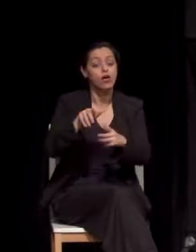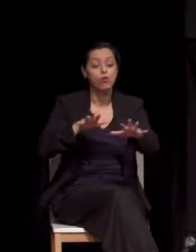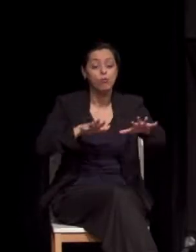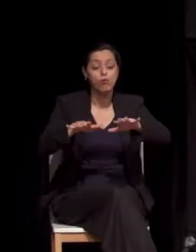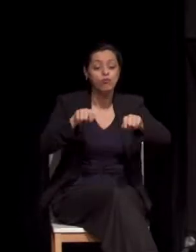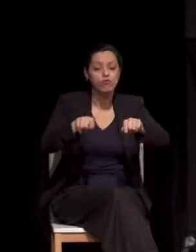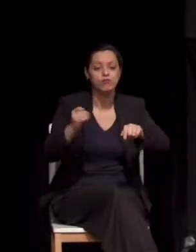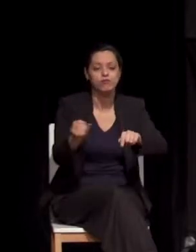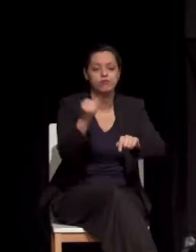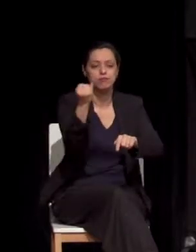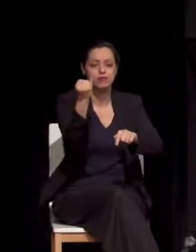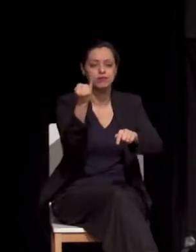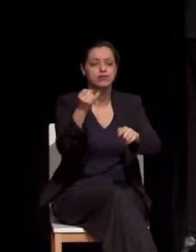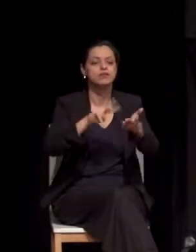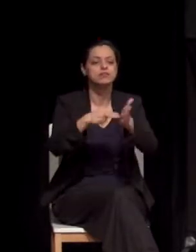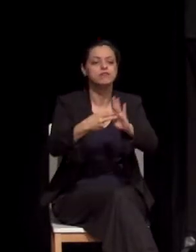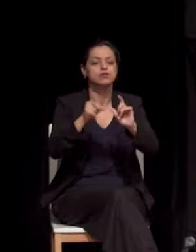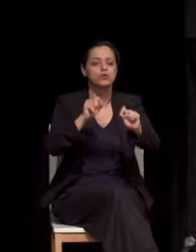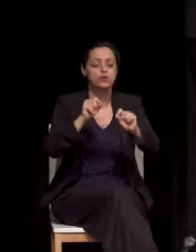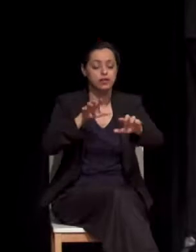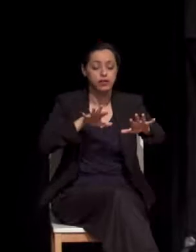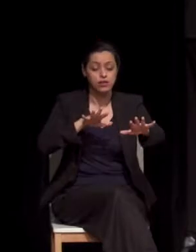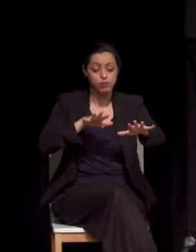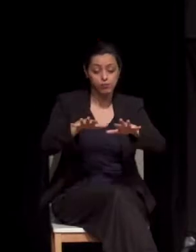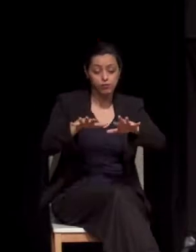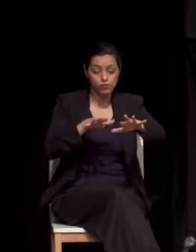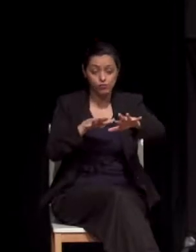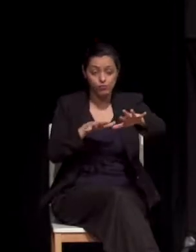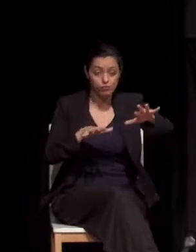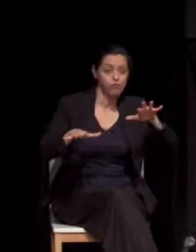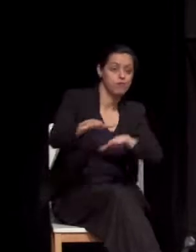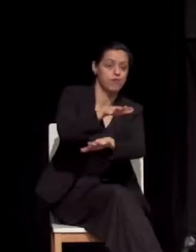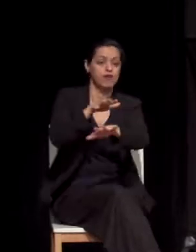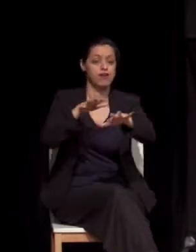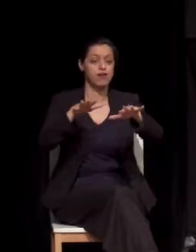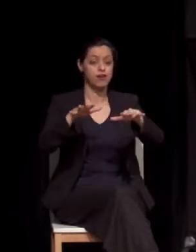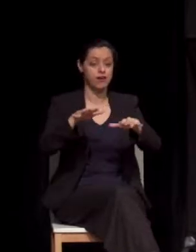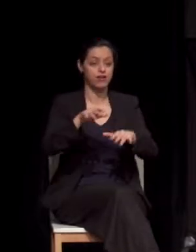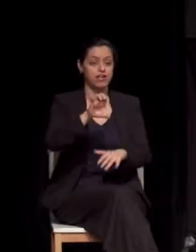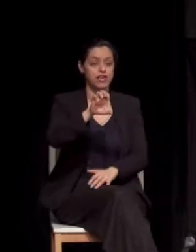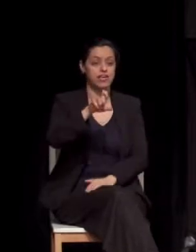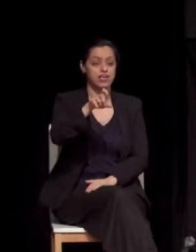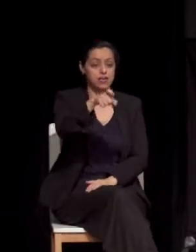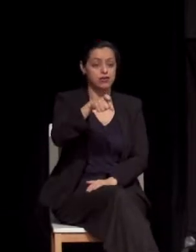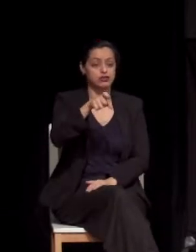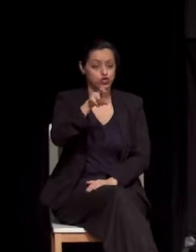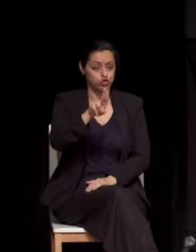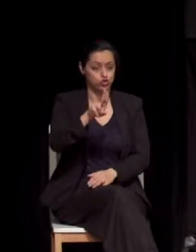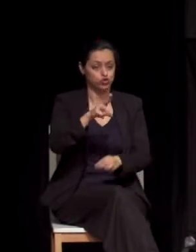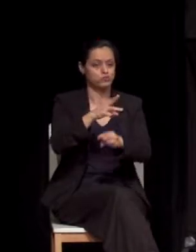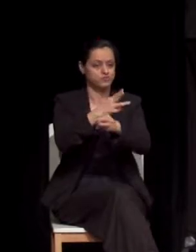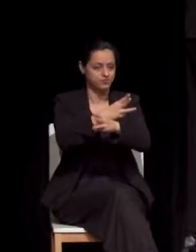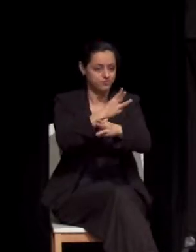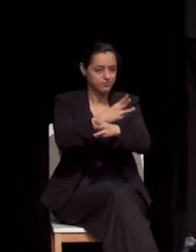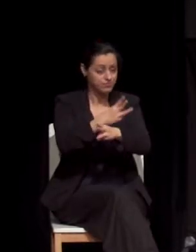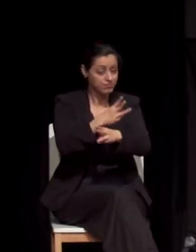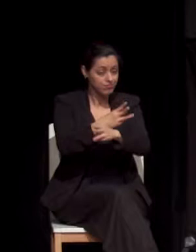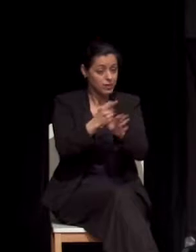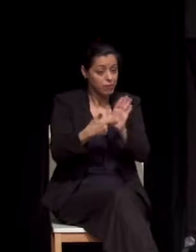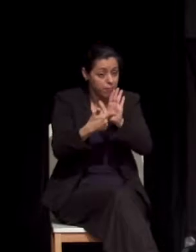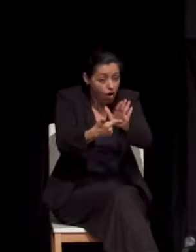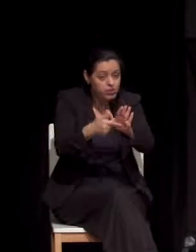movimento de troca. Exu ele tem duas faces e só aquela